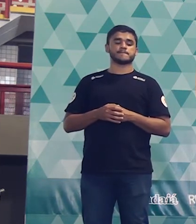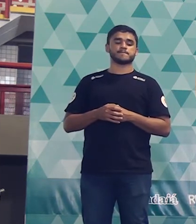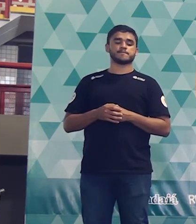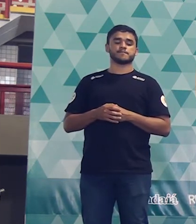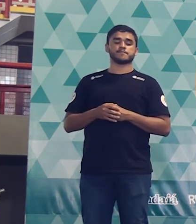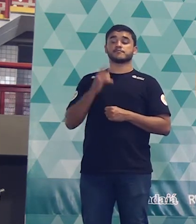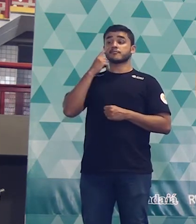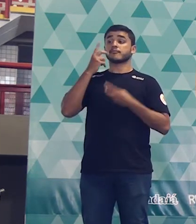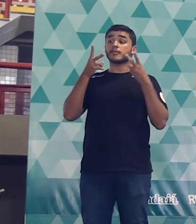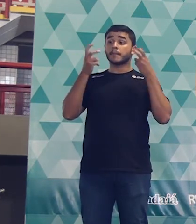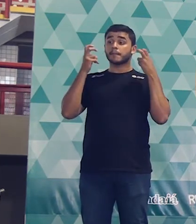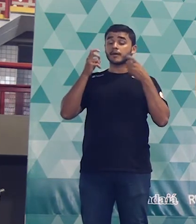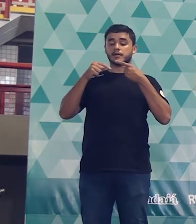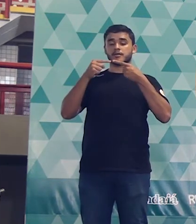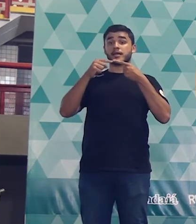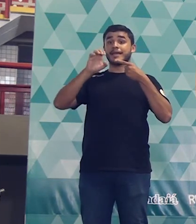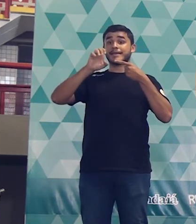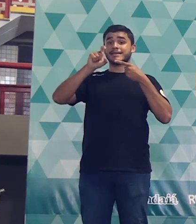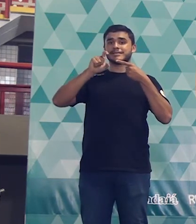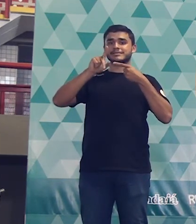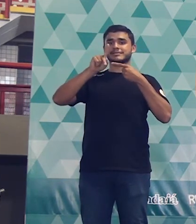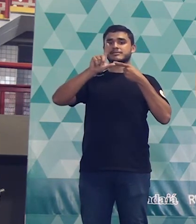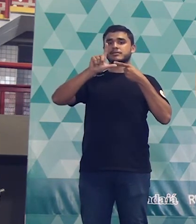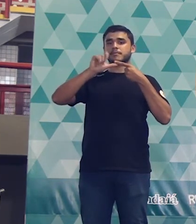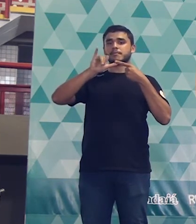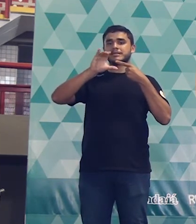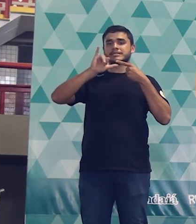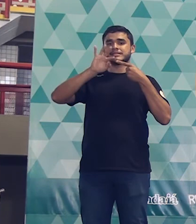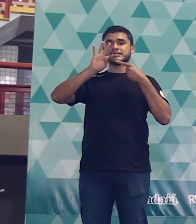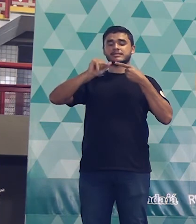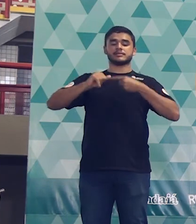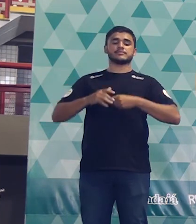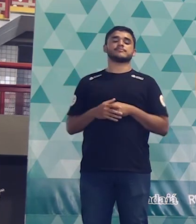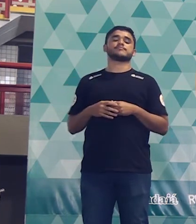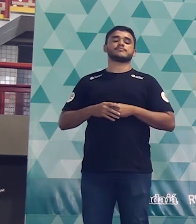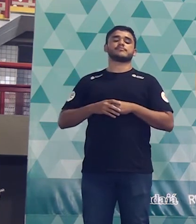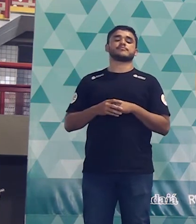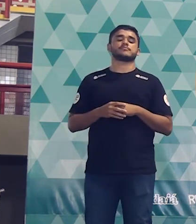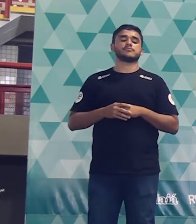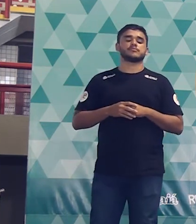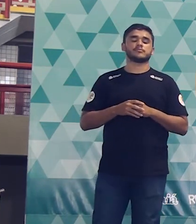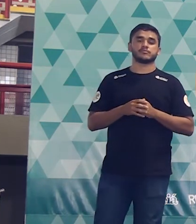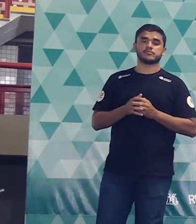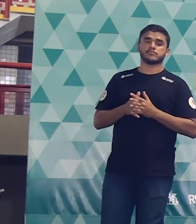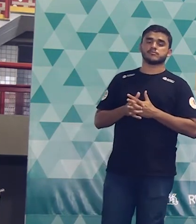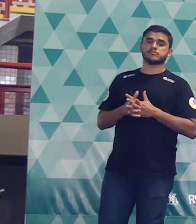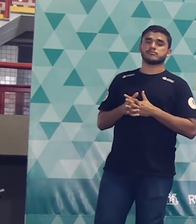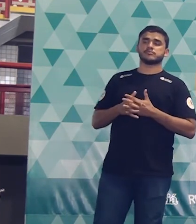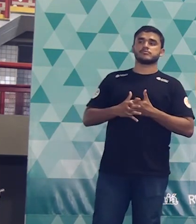foi identificar as informações explícitas. Agora é o seguinte,